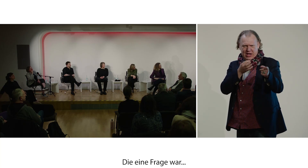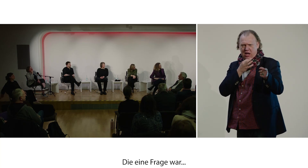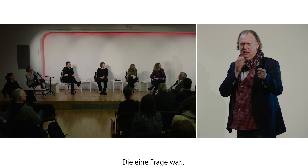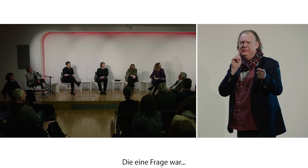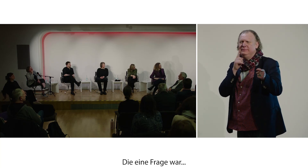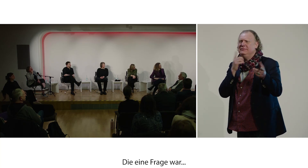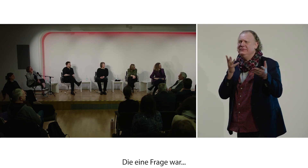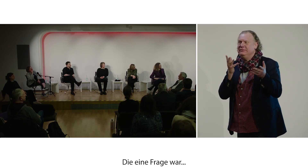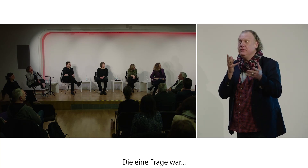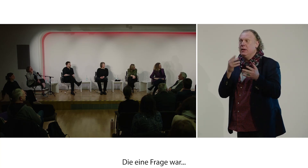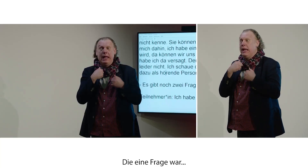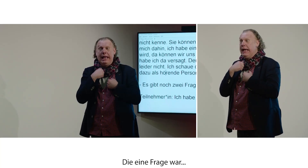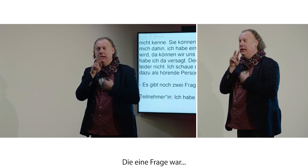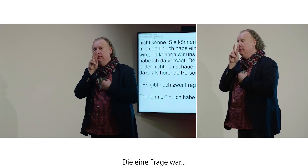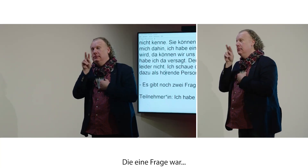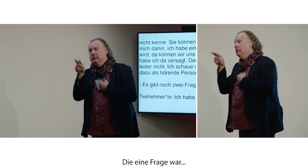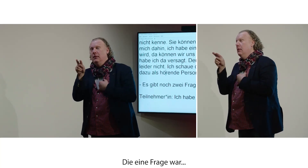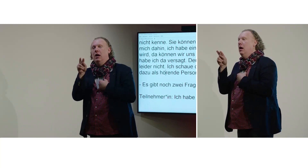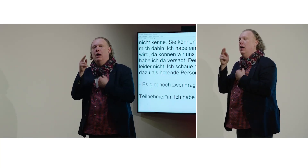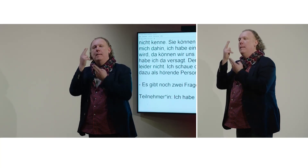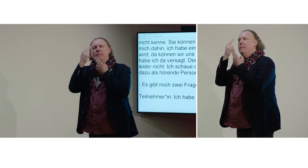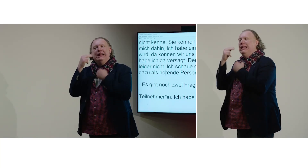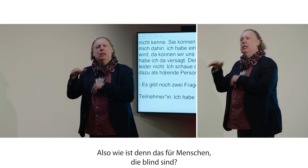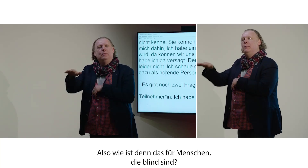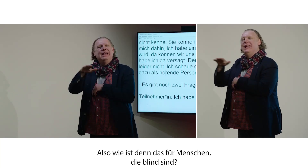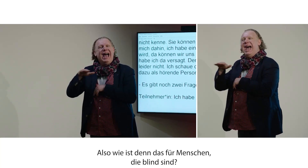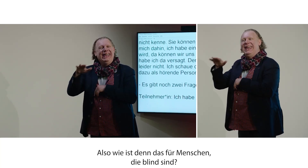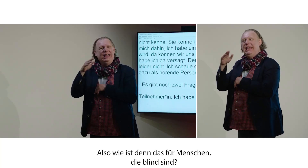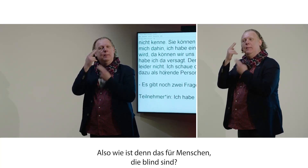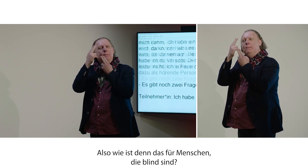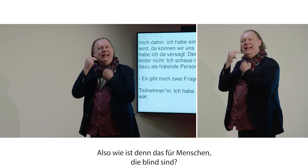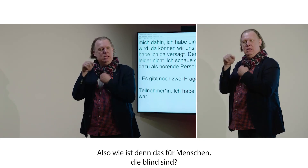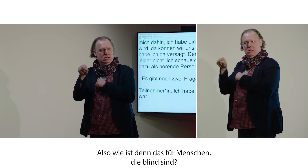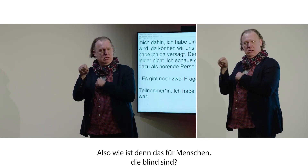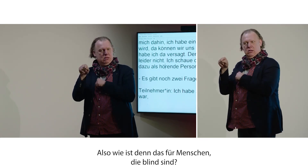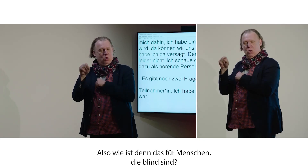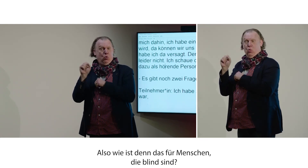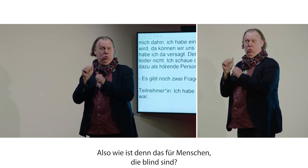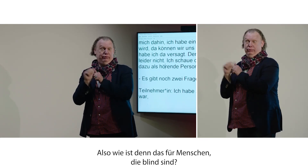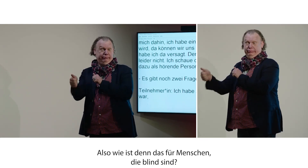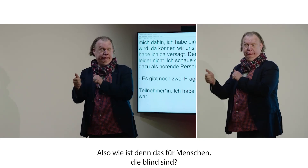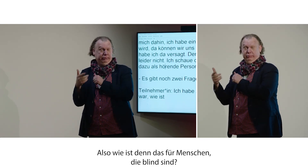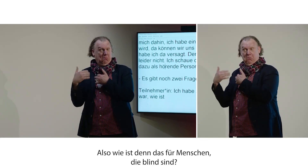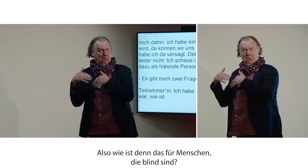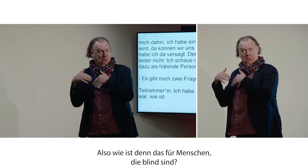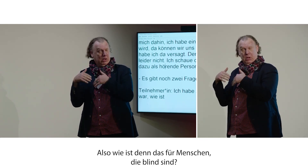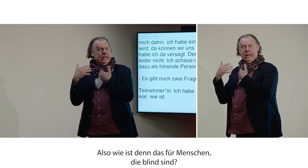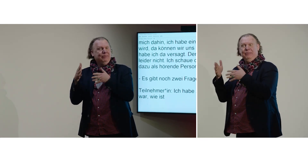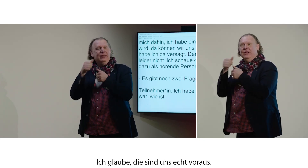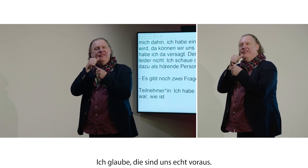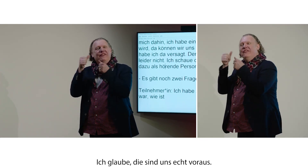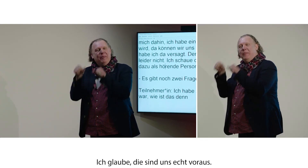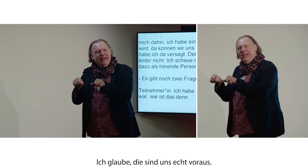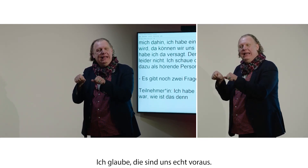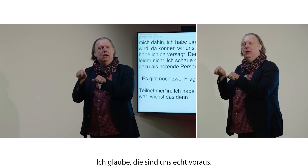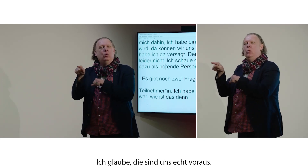Die eine Frage war, also wie ist denn das für Menschen, die blind